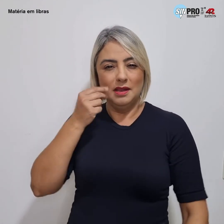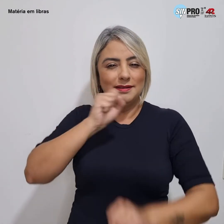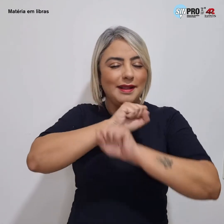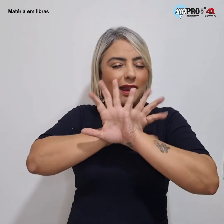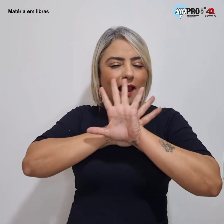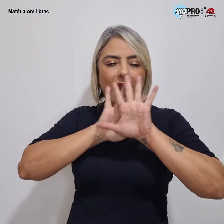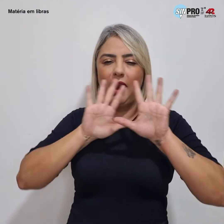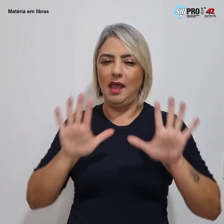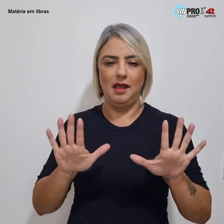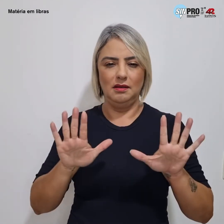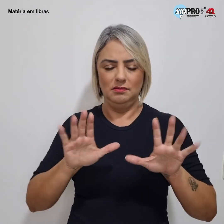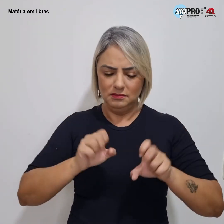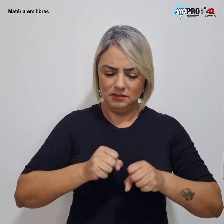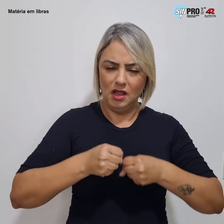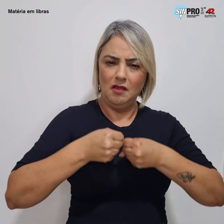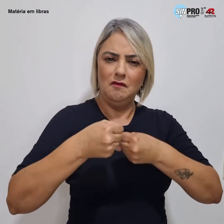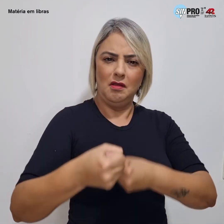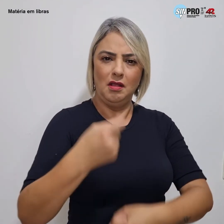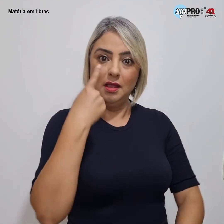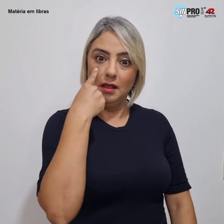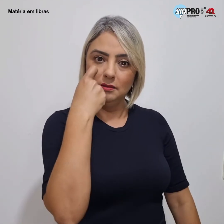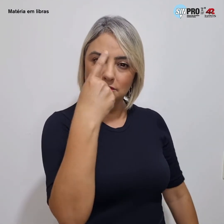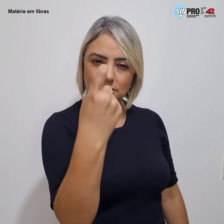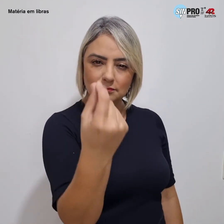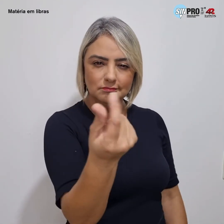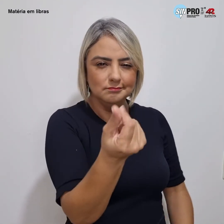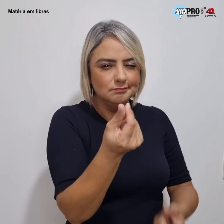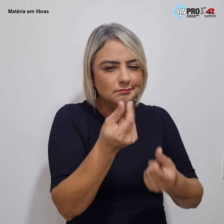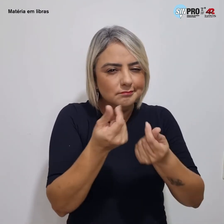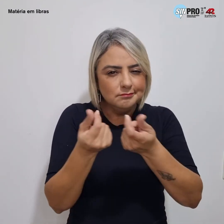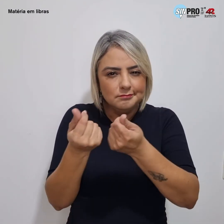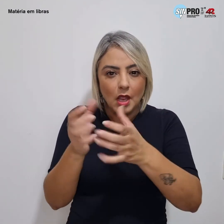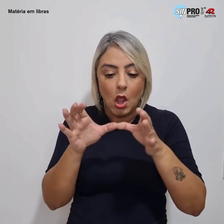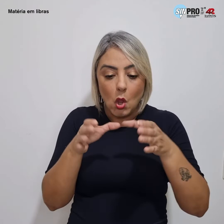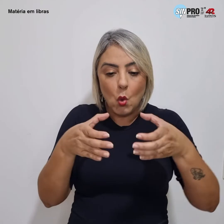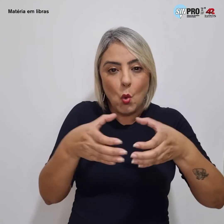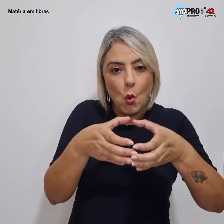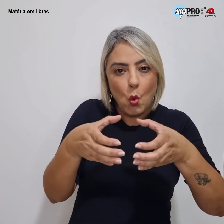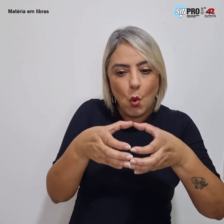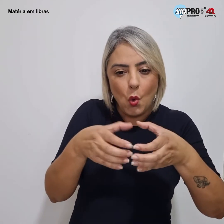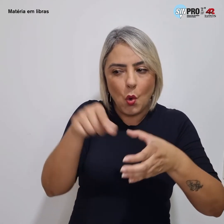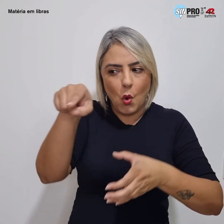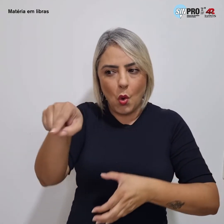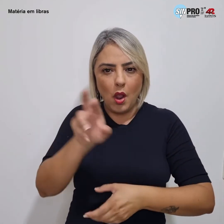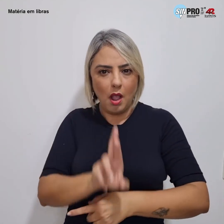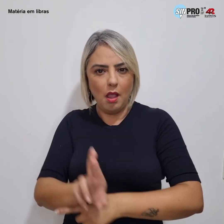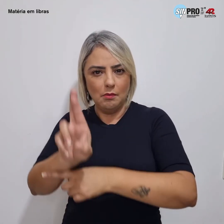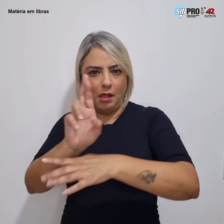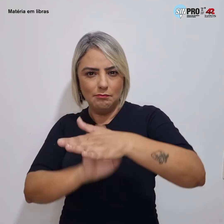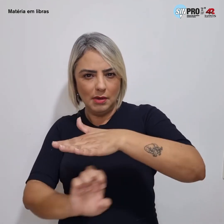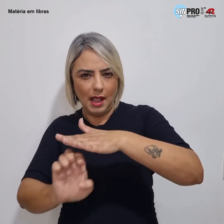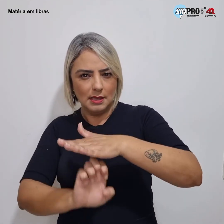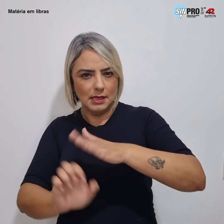deixa explícito que, para defender os interesses financeiros dos grupos a que ele